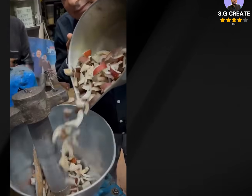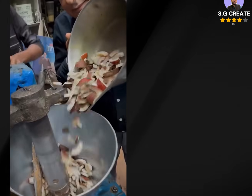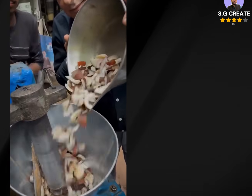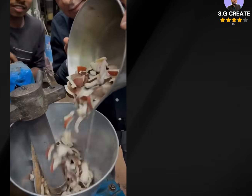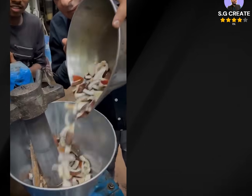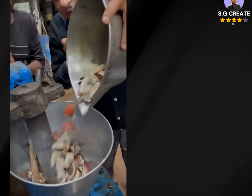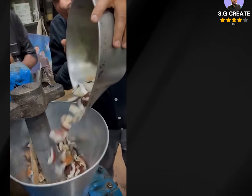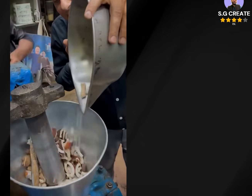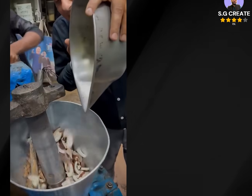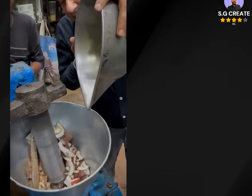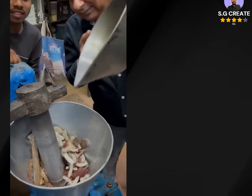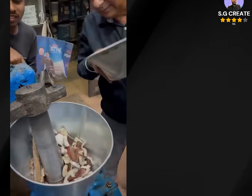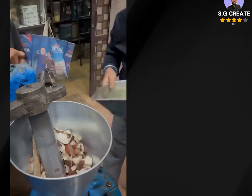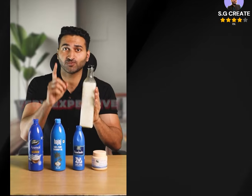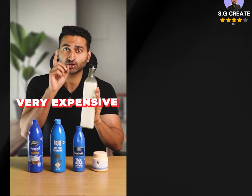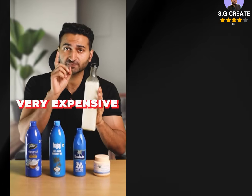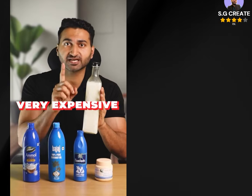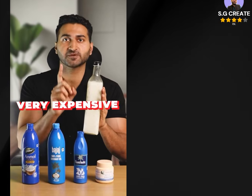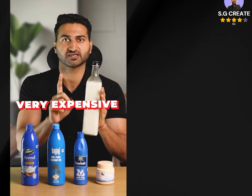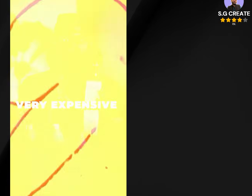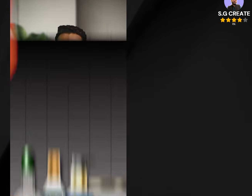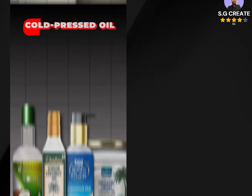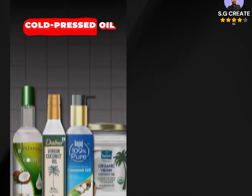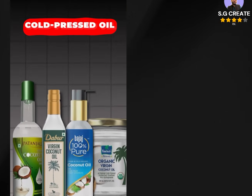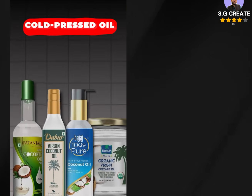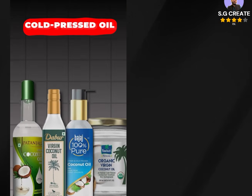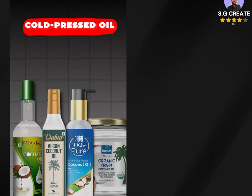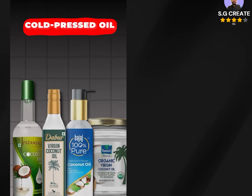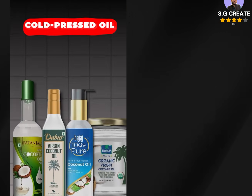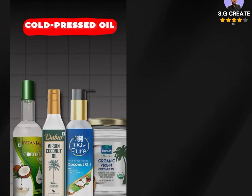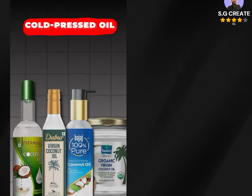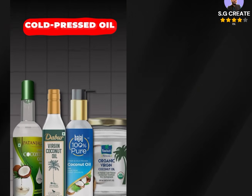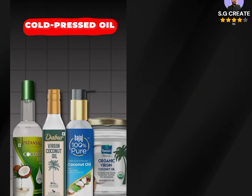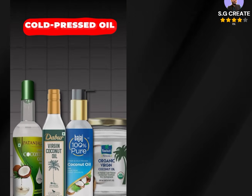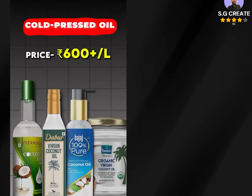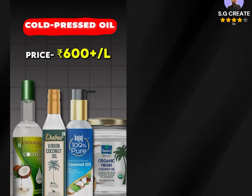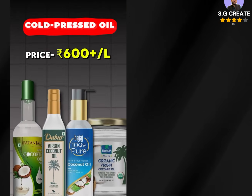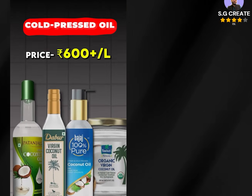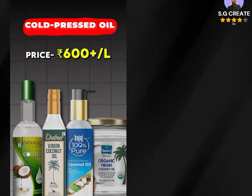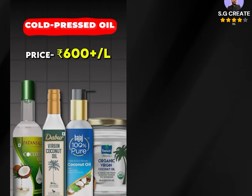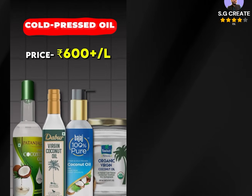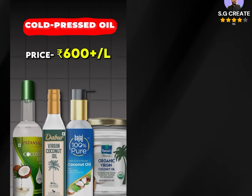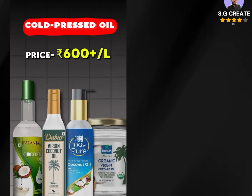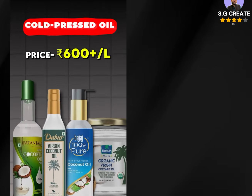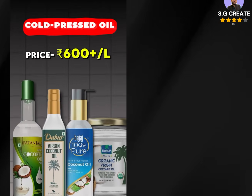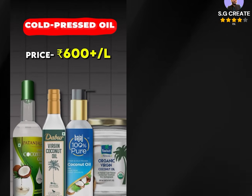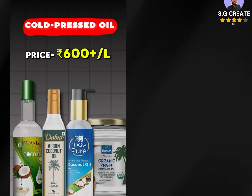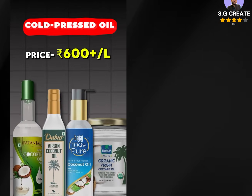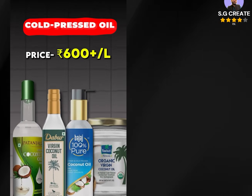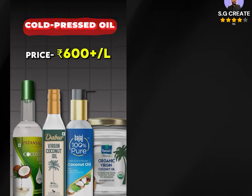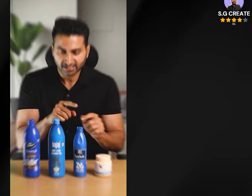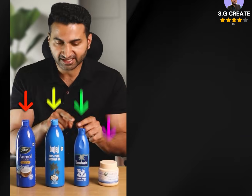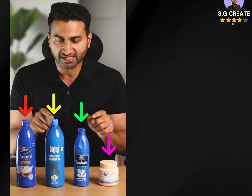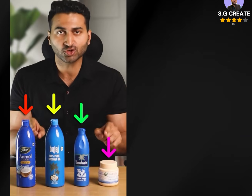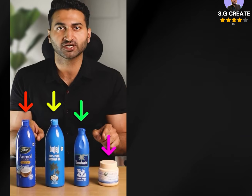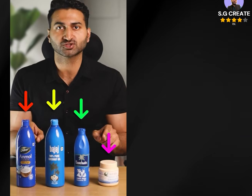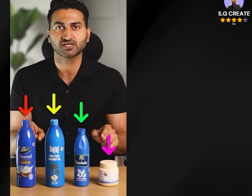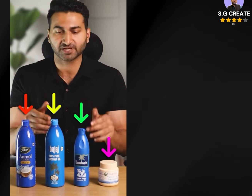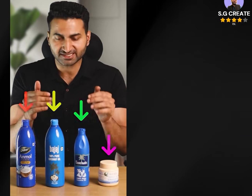इसमें सबसे ज्यादा solid न्यूट्रिएंट्स प्रिजर्व layer. होते हैं, लेकिन ये बहुत Fake महंगा पड़ता है। slash ये देखिए, ये चारों adulterated ब्रांड्स oil भी will कोल्ड have प्रेस कोकोनट ऑयल separate, देती है, लेकिन उसका uneven प्राइस है layers 600 of रुपए से oil. ज्यादा 1 लीटर का। Liquid on लेकिन इन top, कोकोनट ऑयल का प्राइस solid